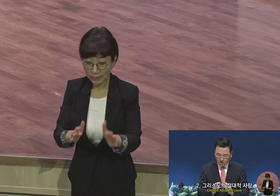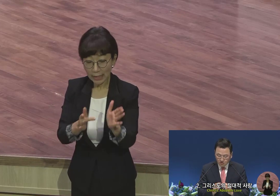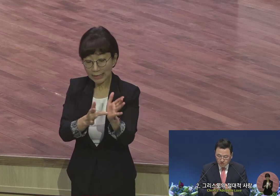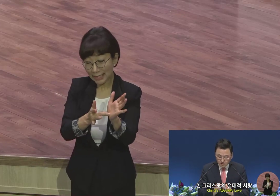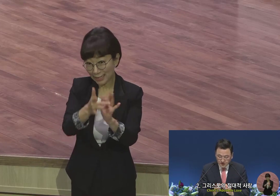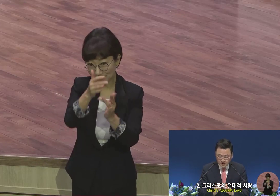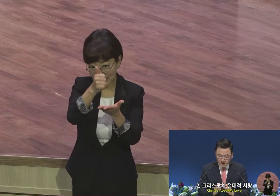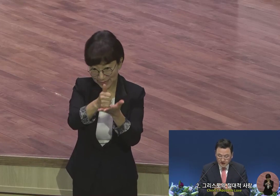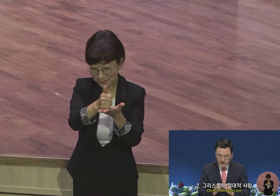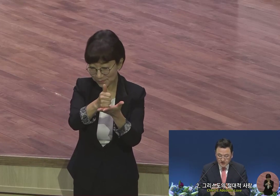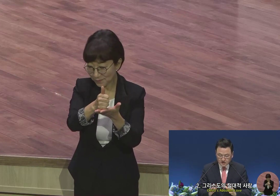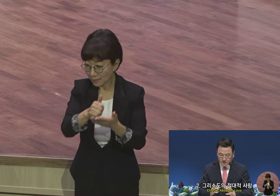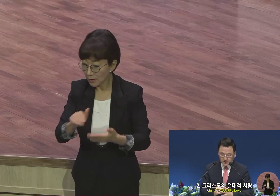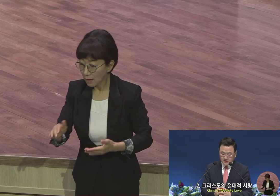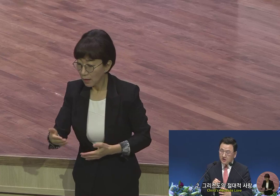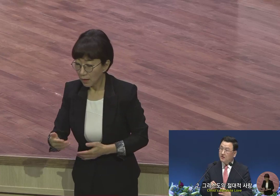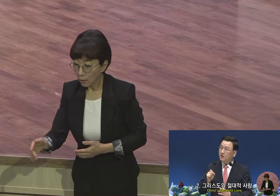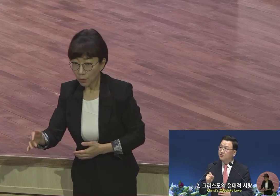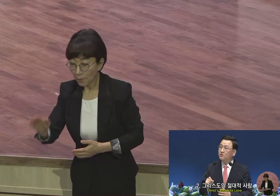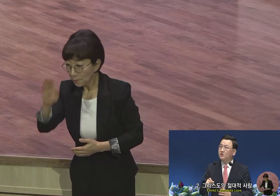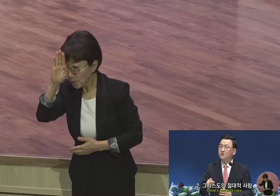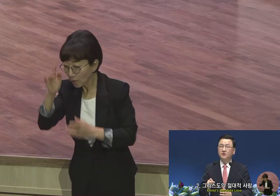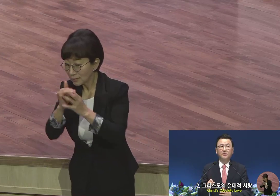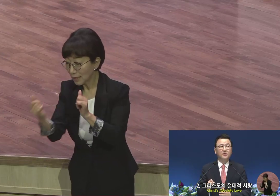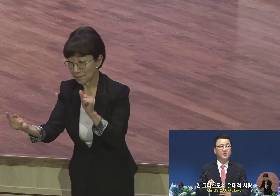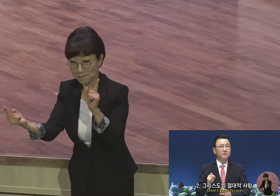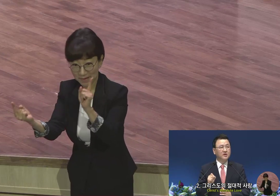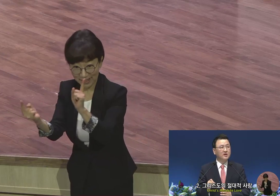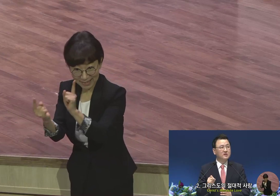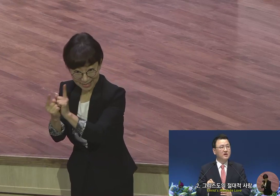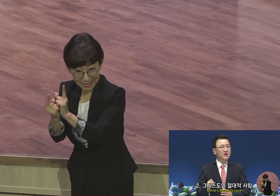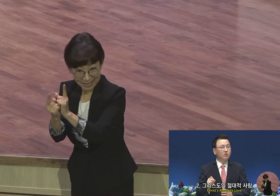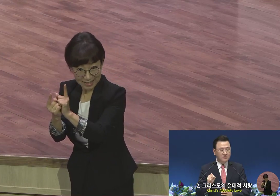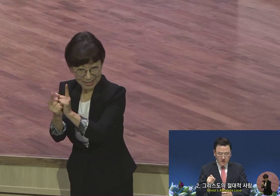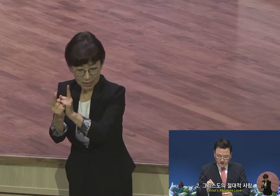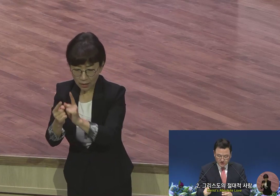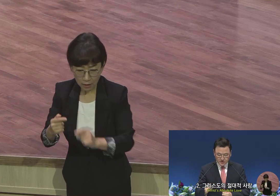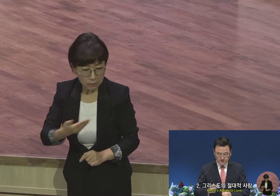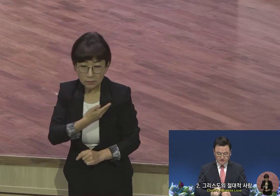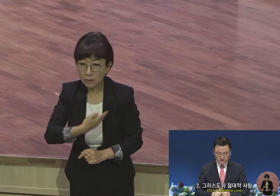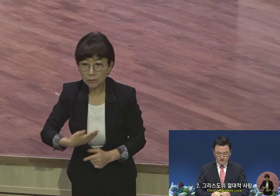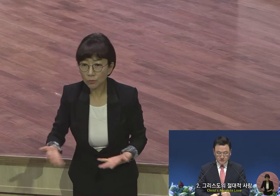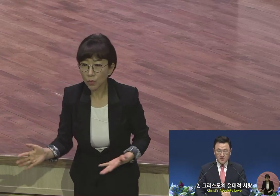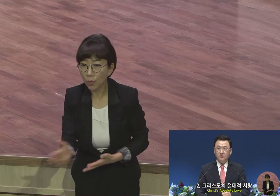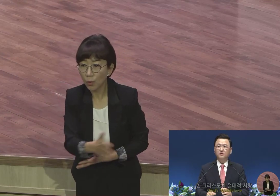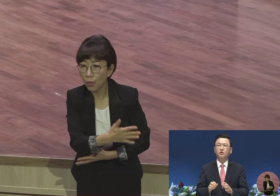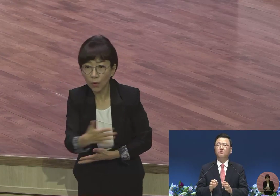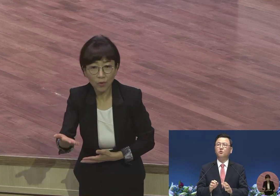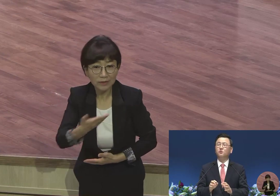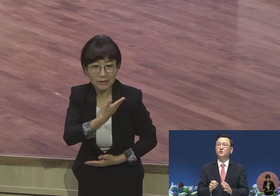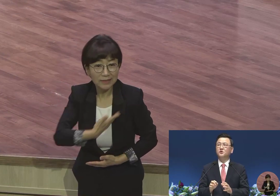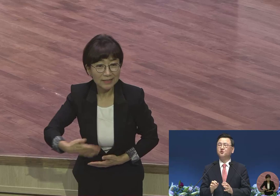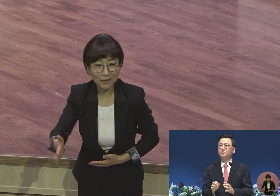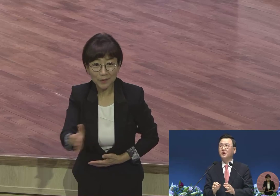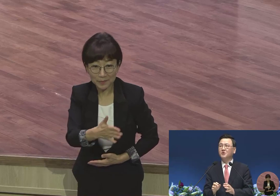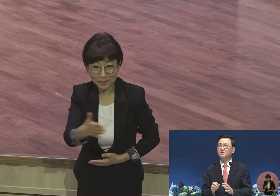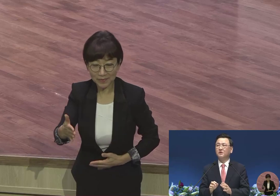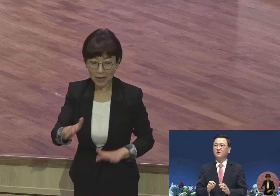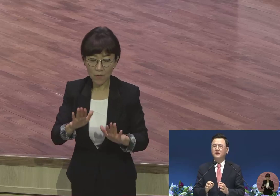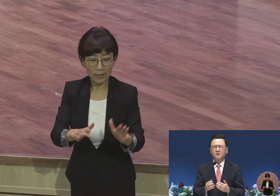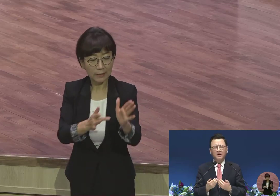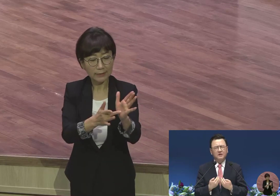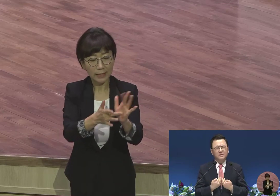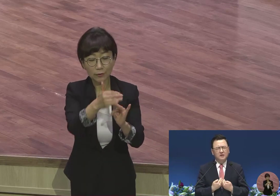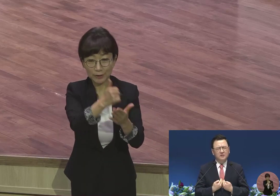제자들에 대한 언급이 하지 않습니다. 즉 예수님은 베데스다에 혼자 가셨어요. 저는 요한복음을